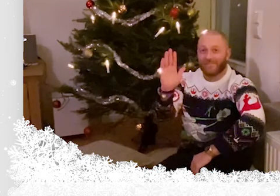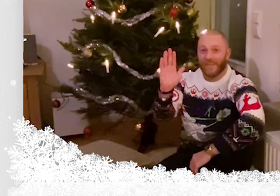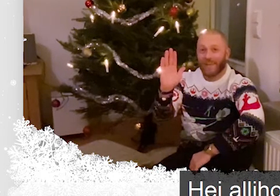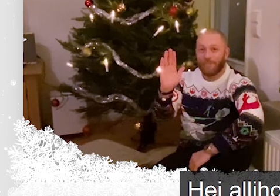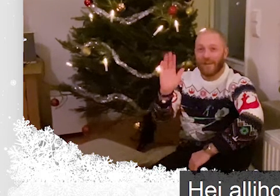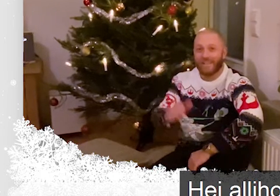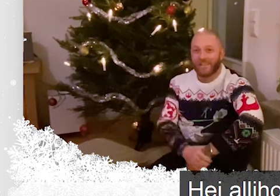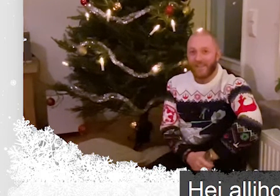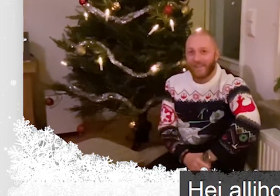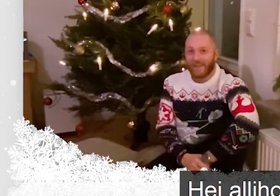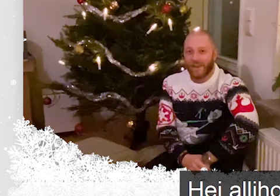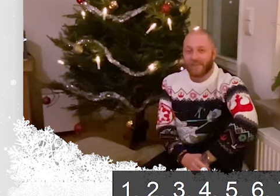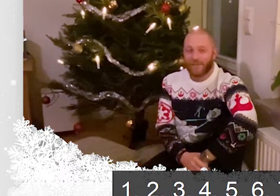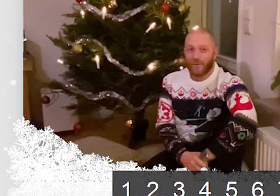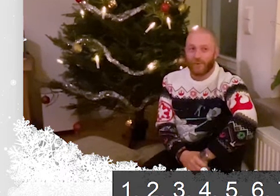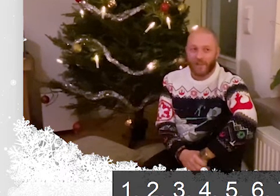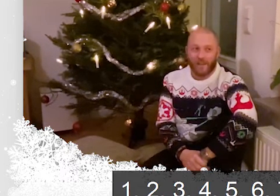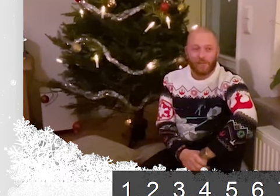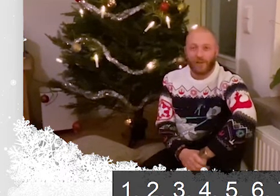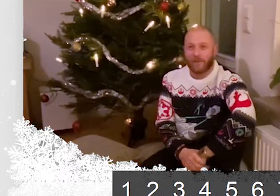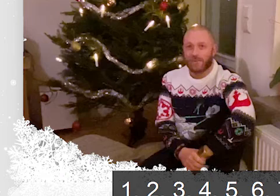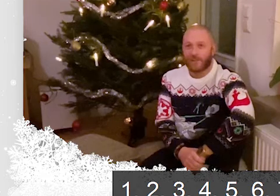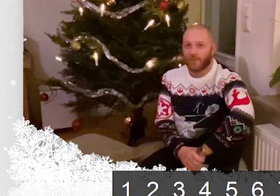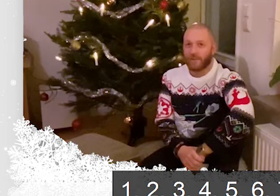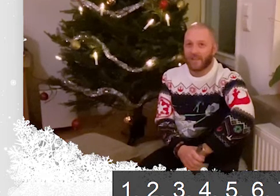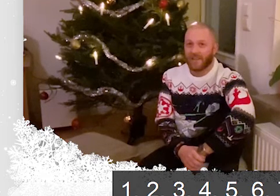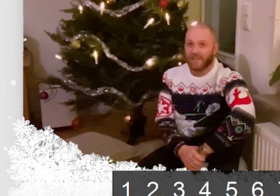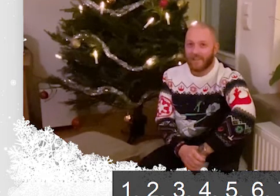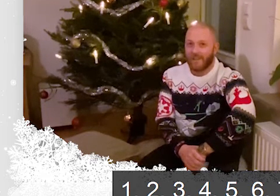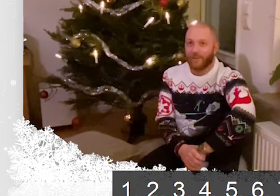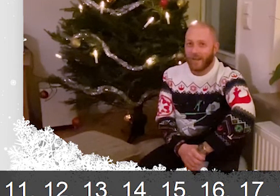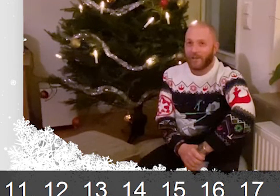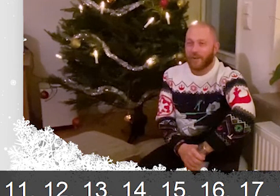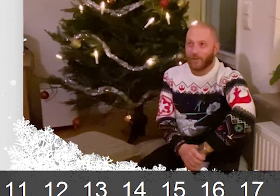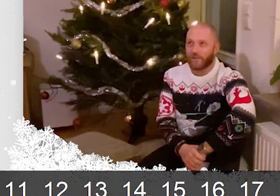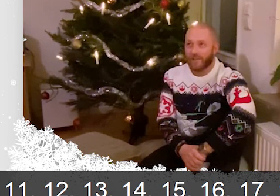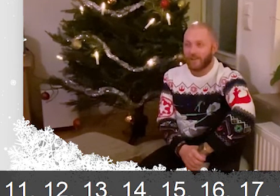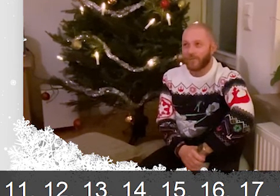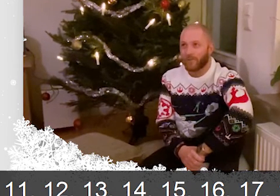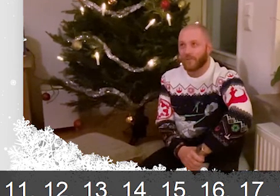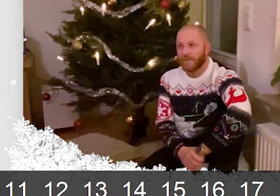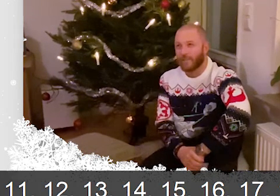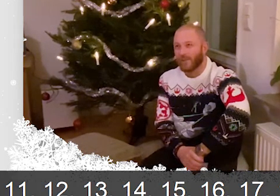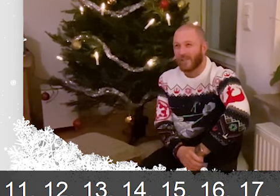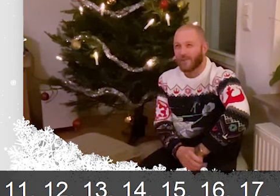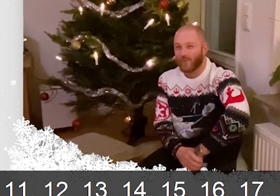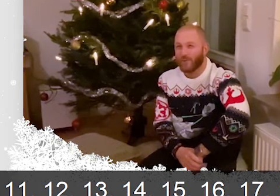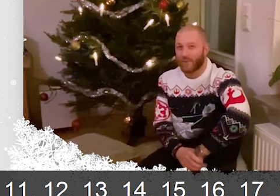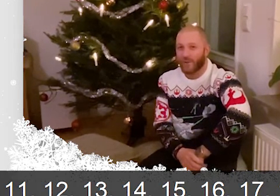Hej allihopa! 1, 2, 3, 4, 5, 6, 7, 8, 9, 10, 11, 12, 13, 14, 15, 16, 17,